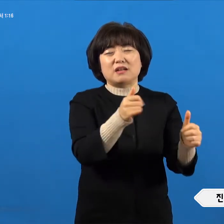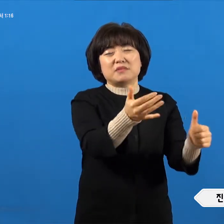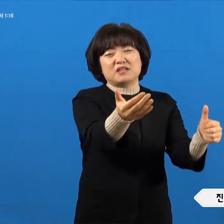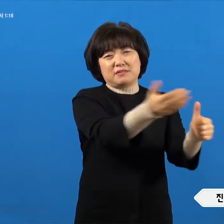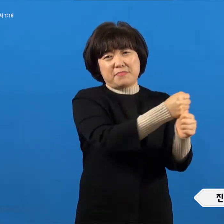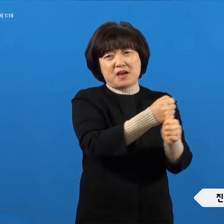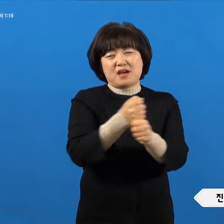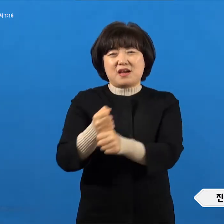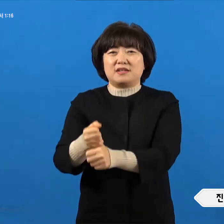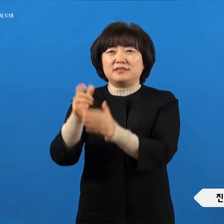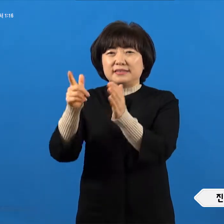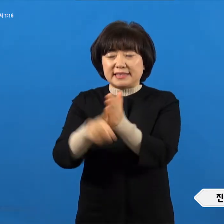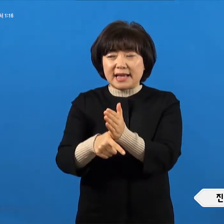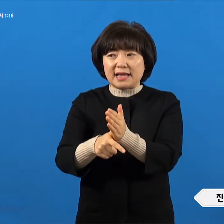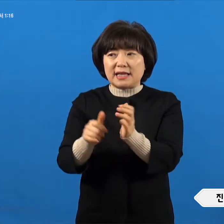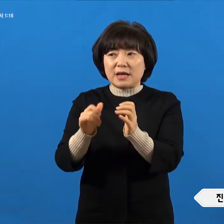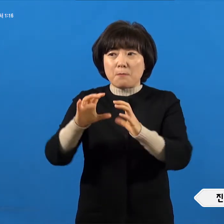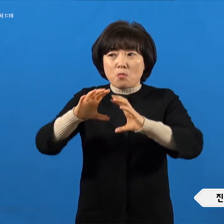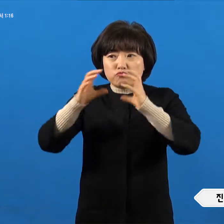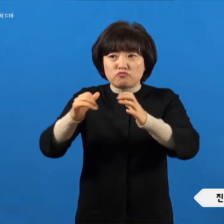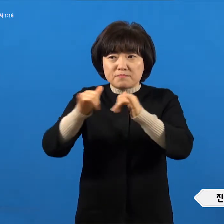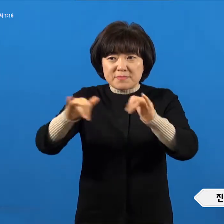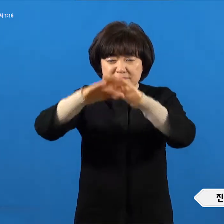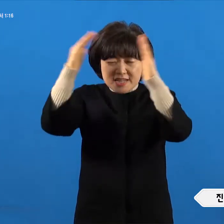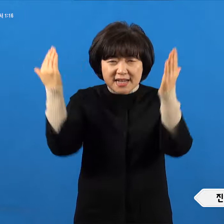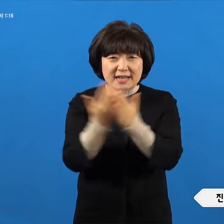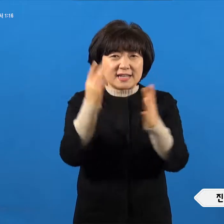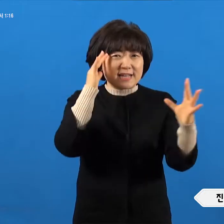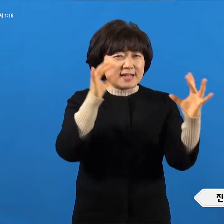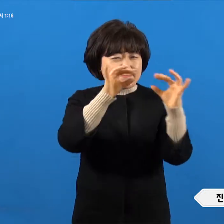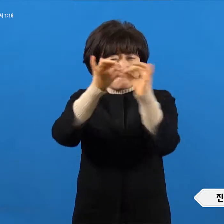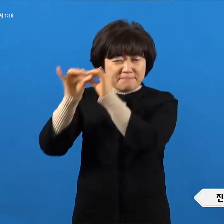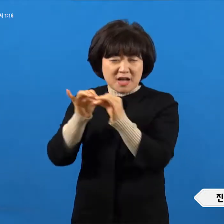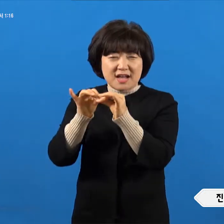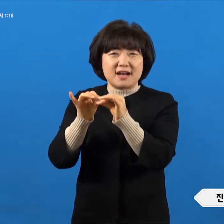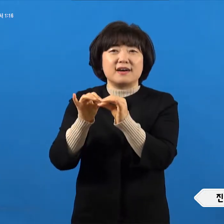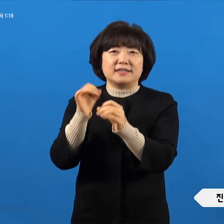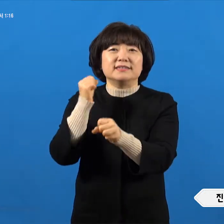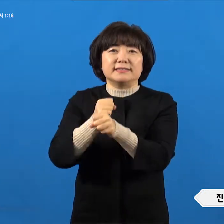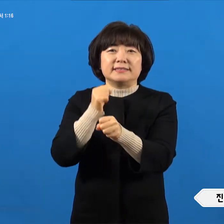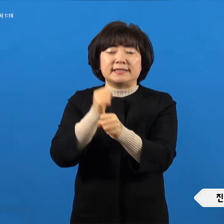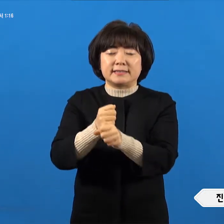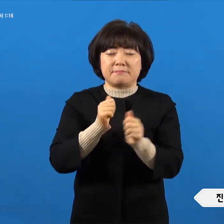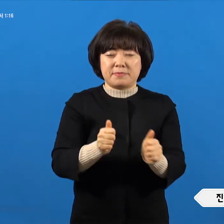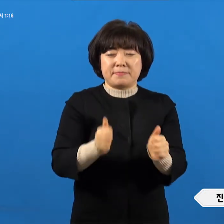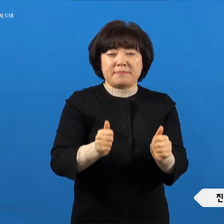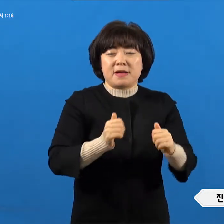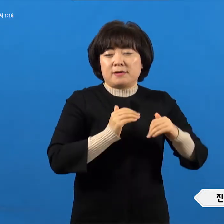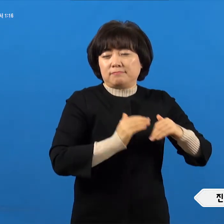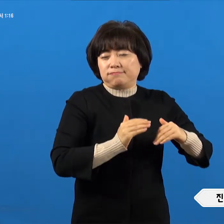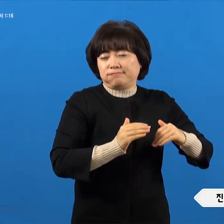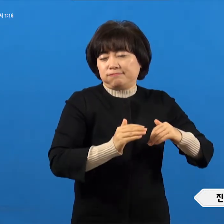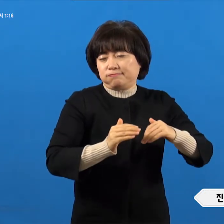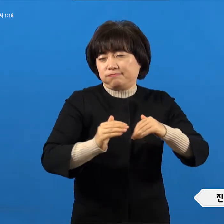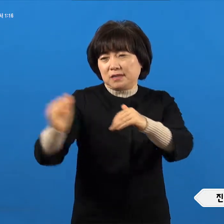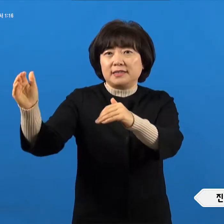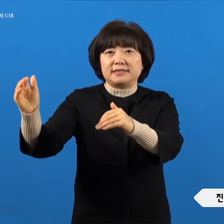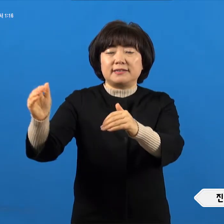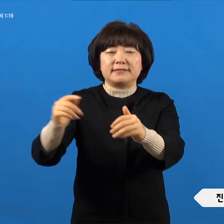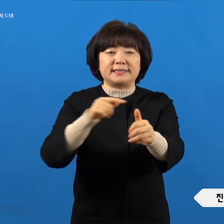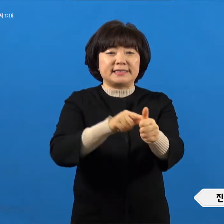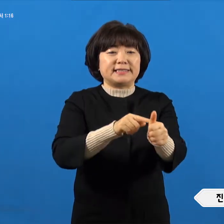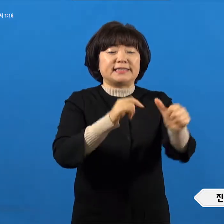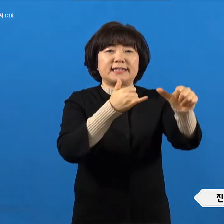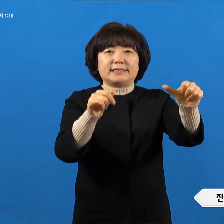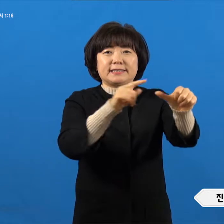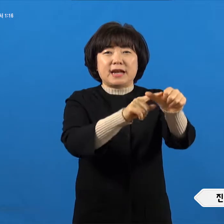때 모든 국민의 공감대가 형성되면서 빠르게 법 진행이 이루어지고 결국 모든 자에게